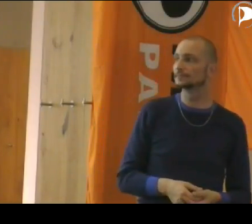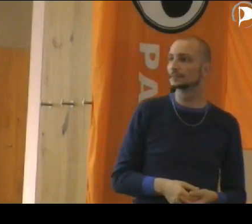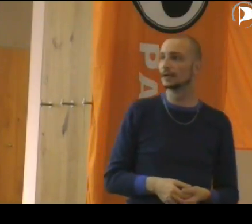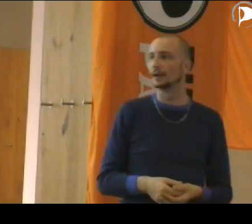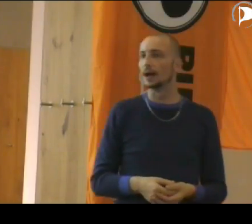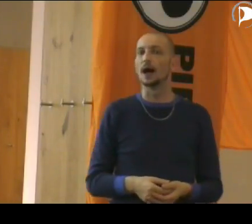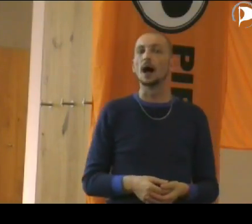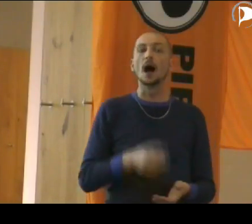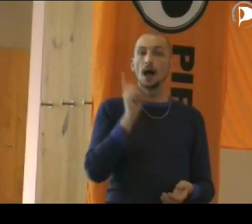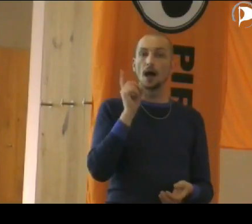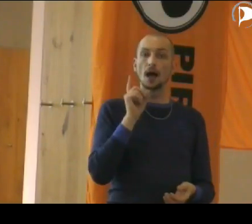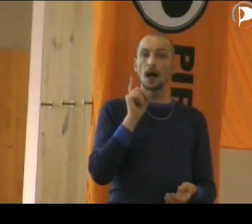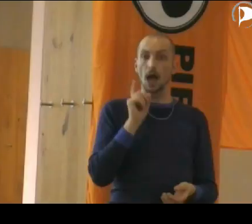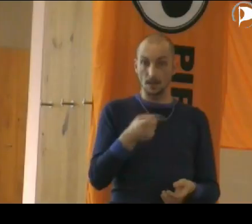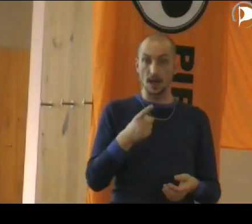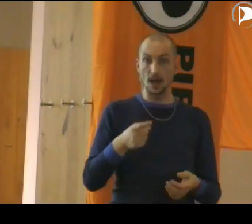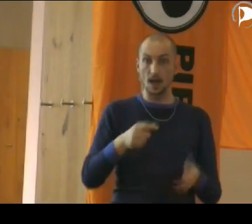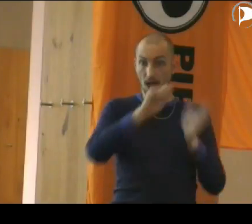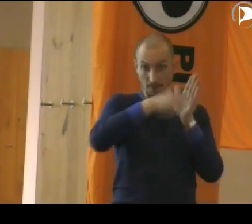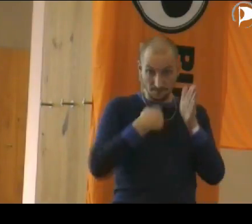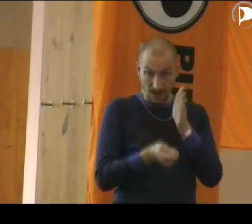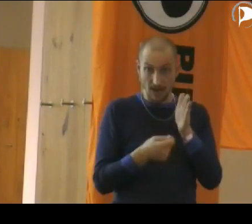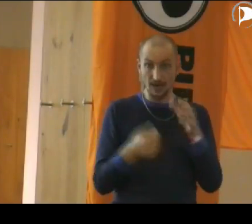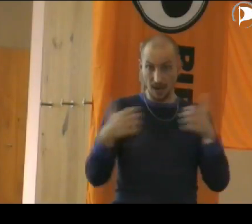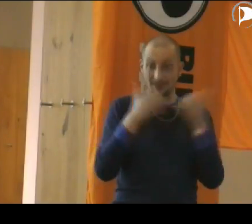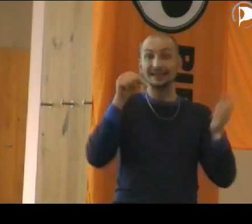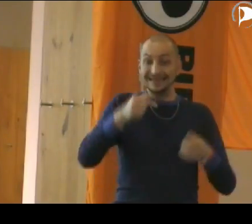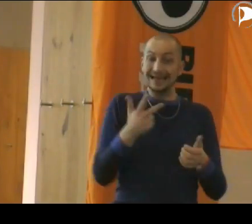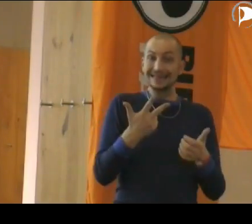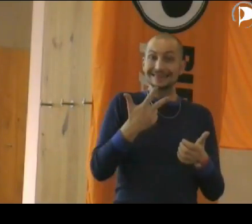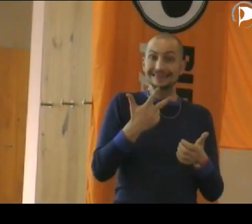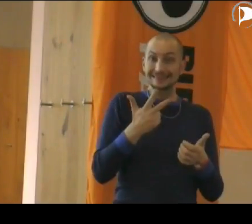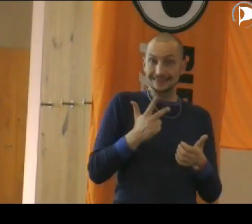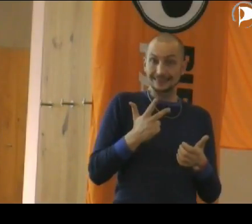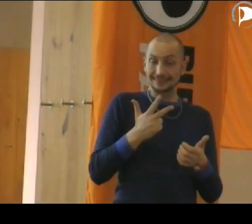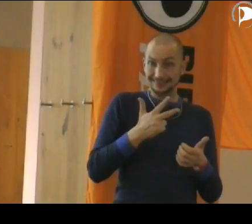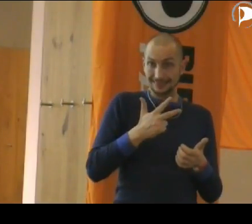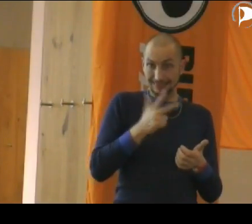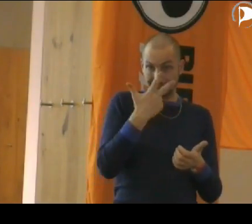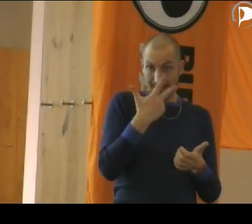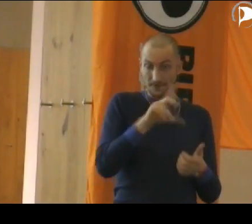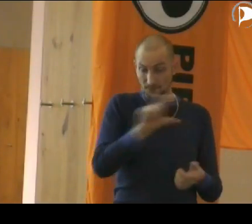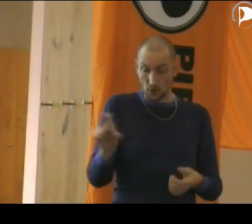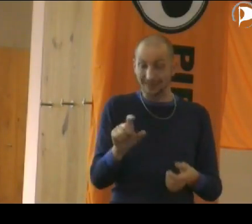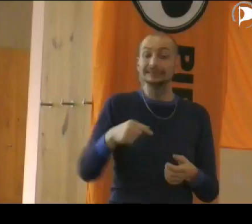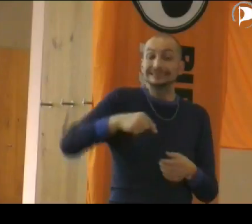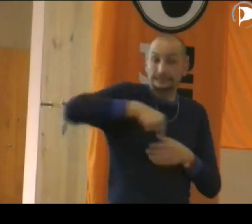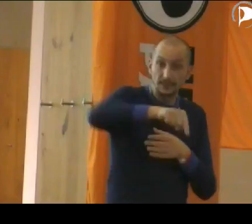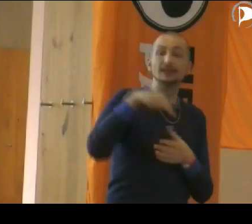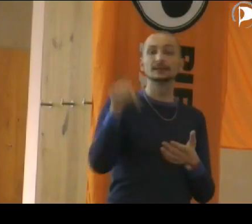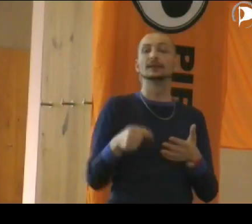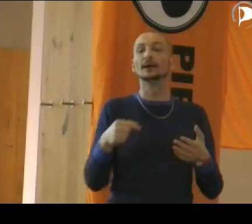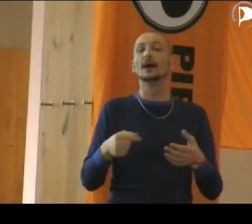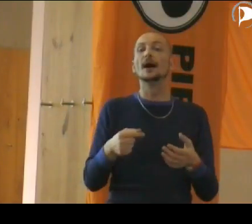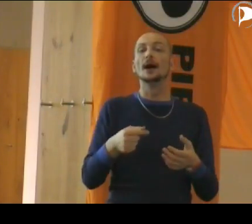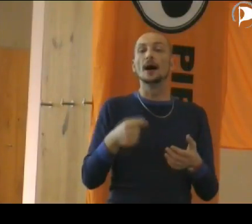aber der wahlkampf läuft noch vor drei wochen und wir brauchen eure unterstützung mit dass wir trotzdem auf der straße jetzt geduld erreichen dass man